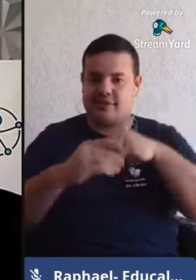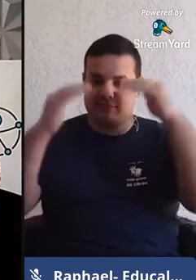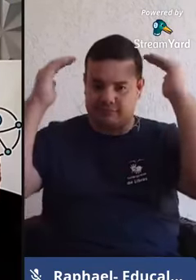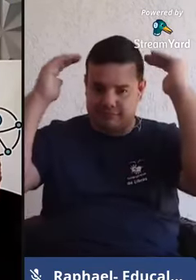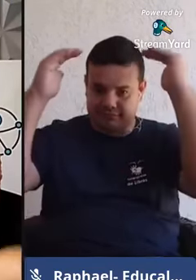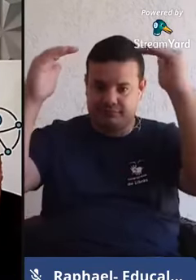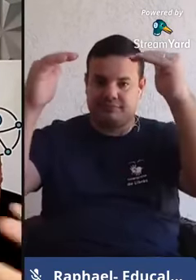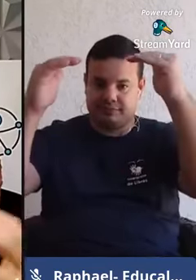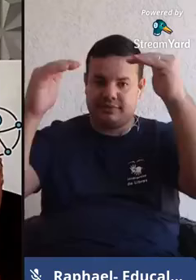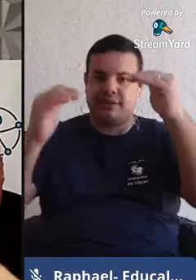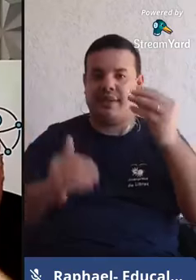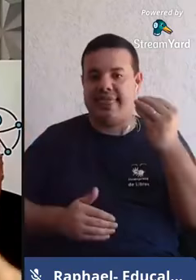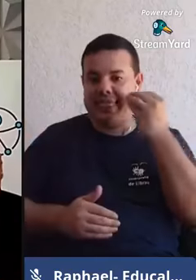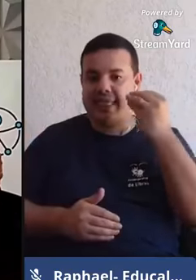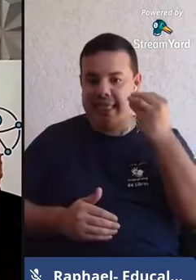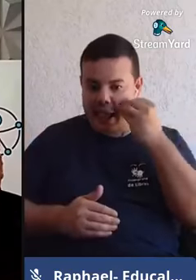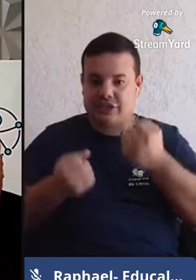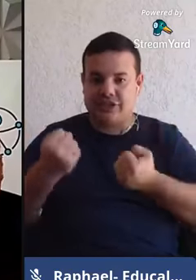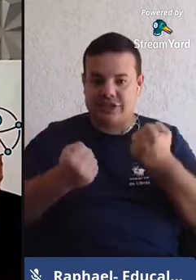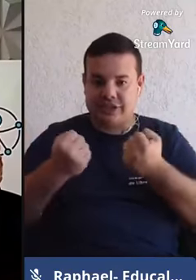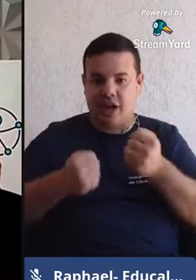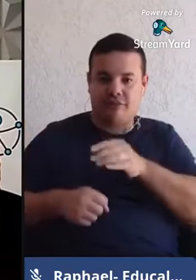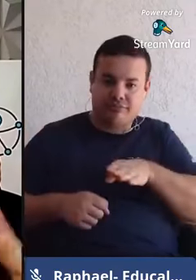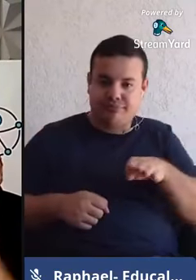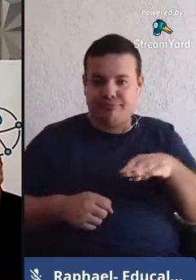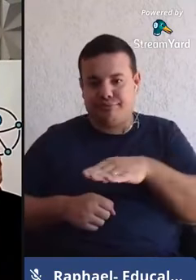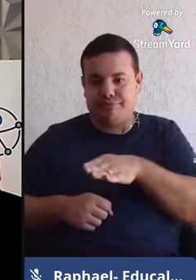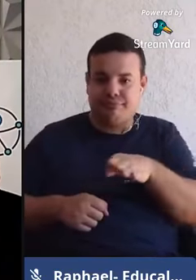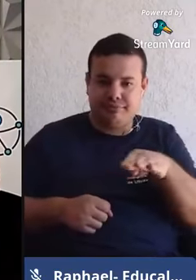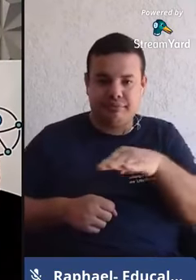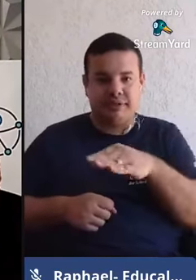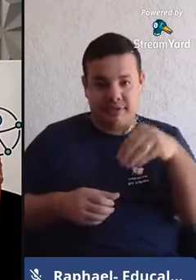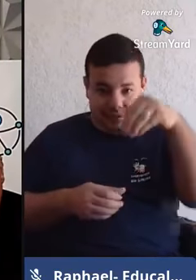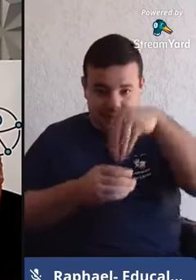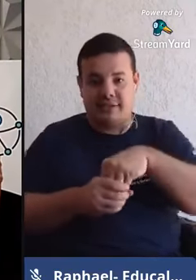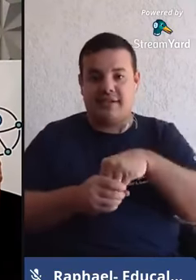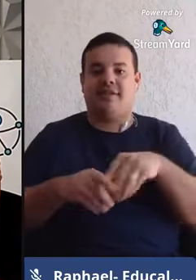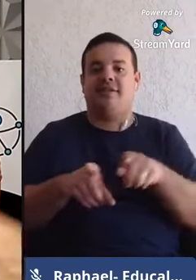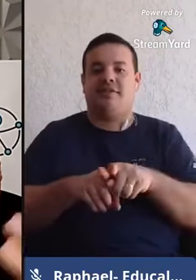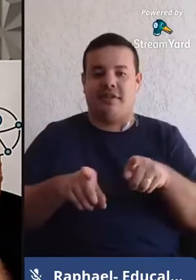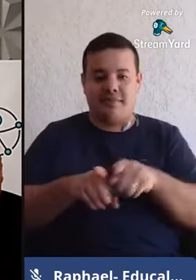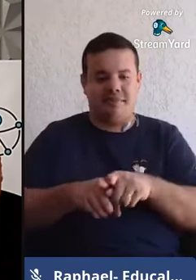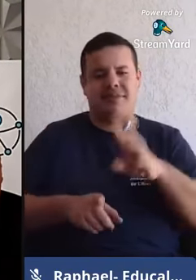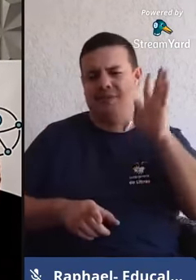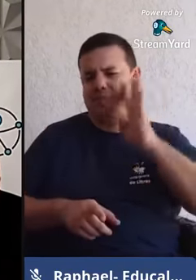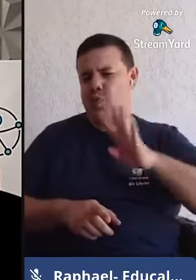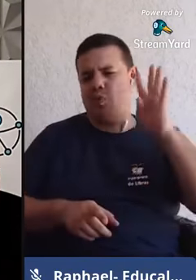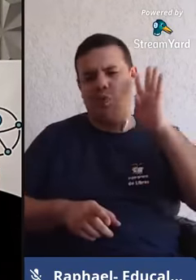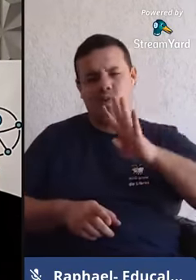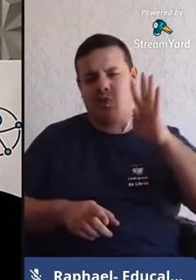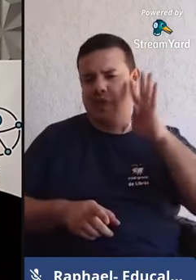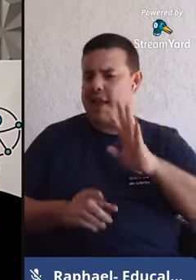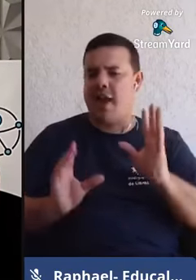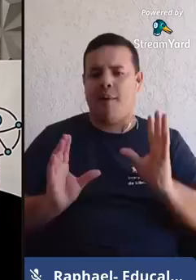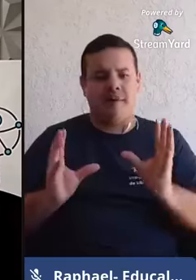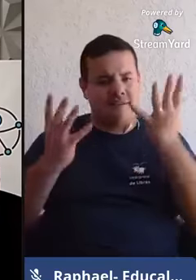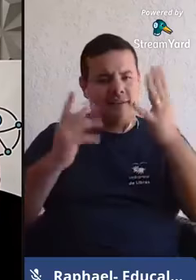o test drive dentro do pavilhão também. O test drive vai ser indoor. Vai ser muito legal, uma festa bem diferente, uma feira bem